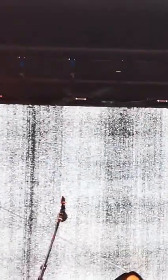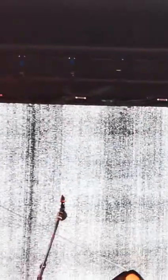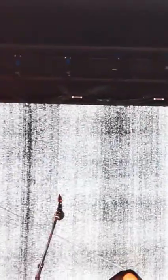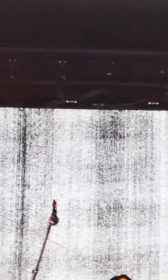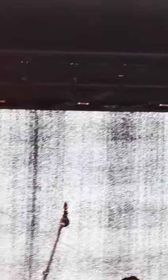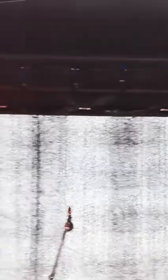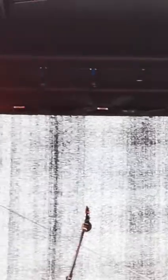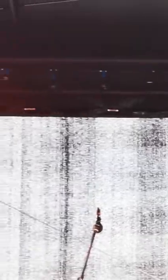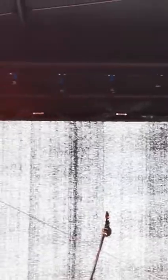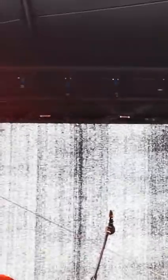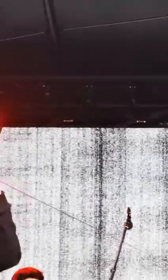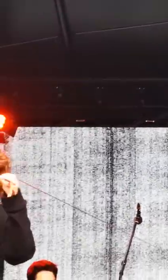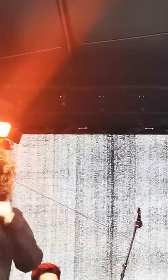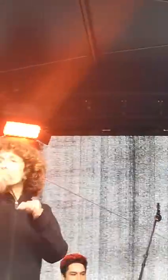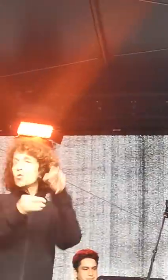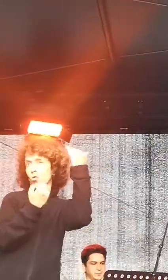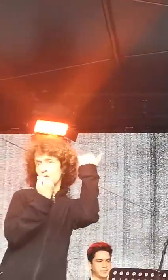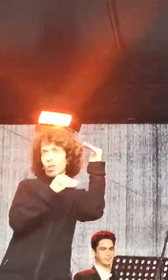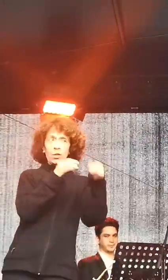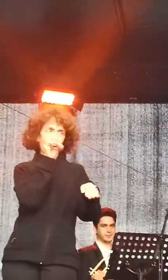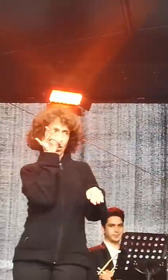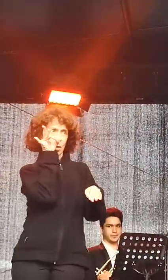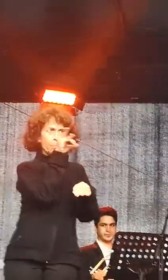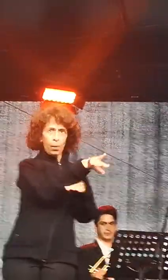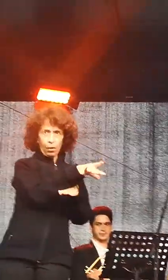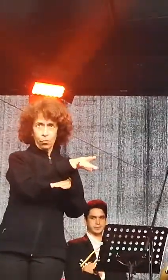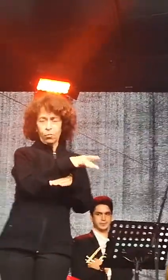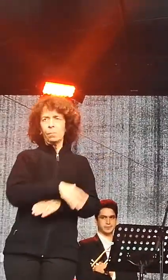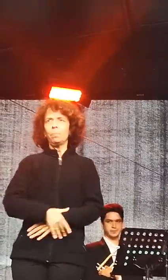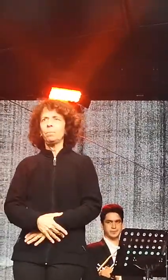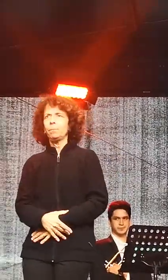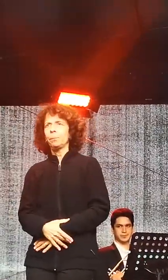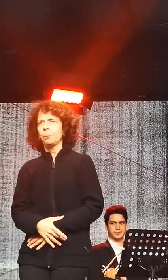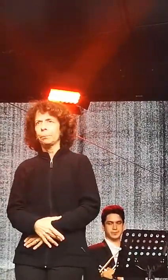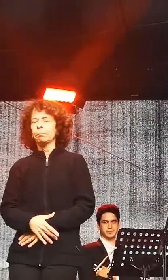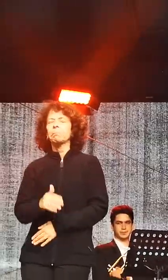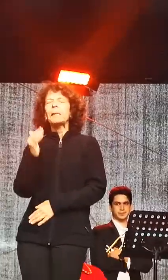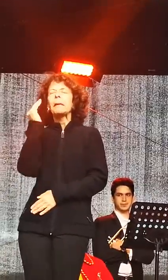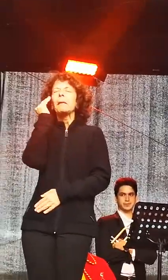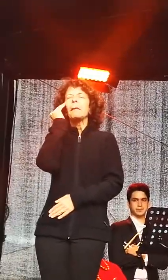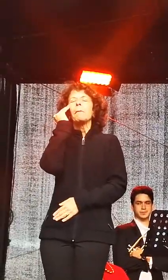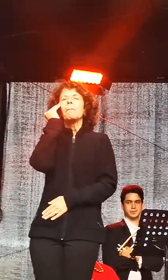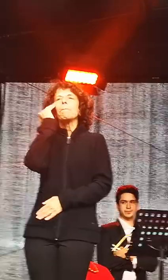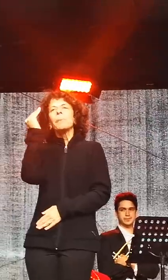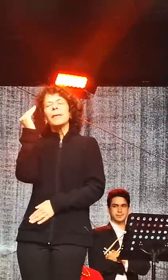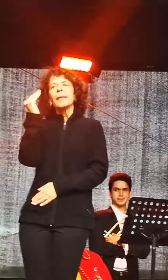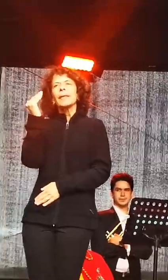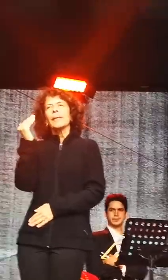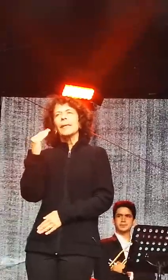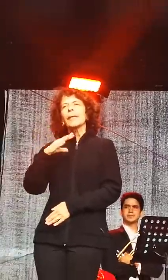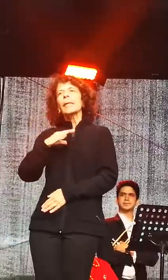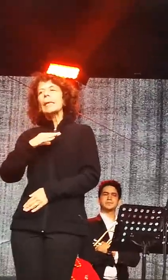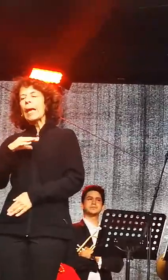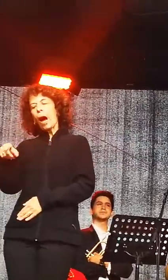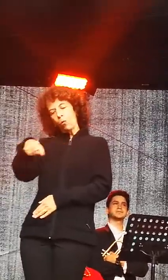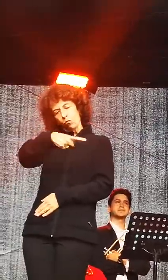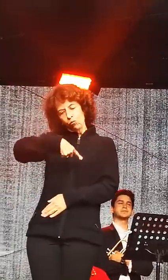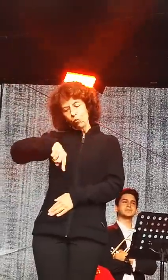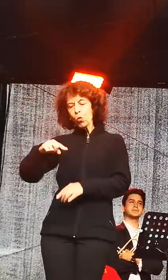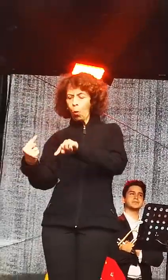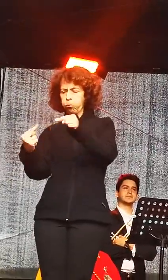serait pas de chez nous, et membre de nos communautés. Si, d'autre part, un conflit